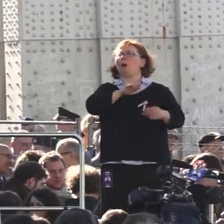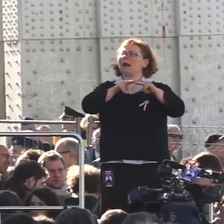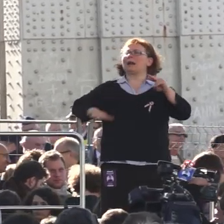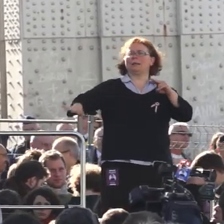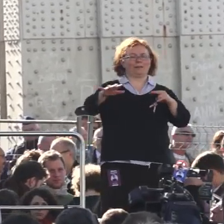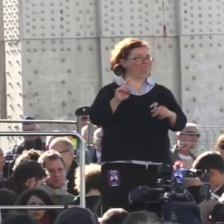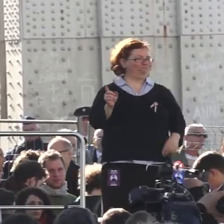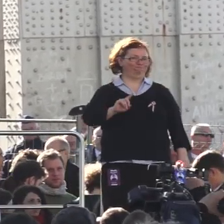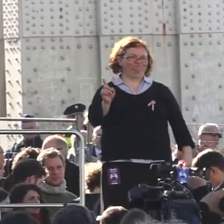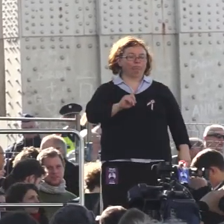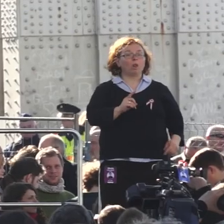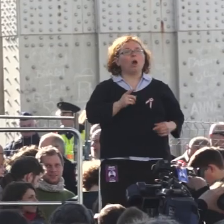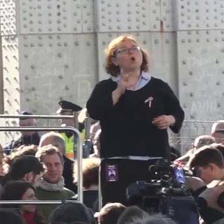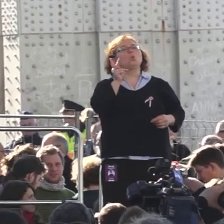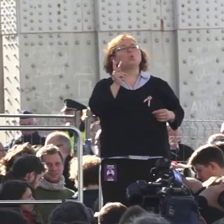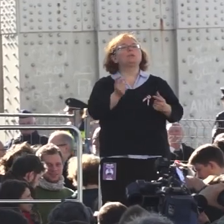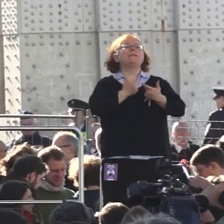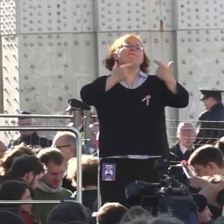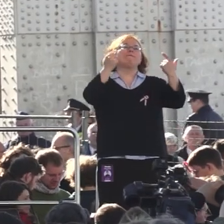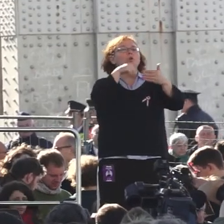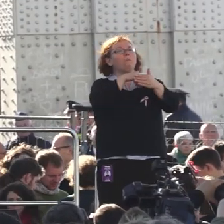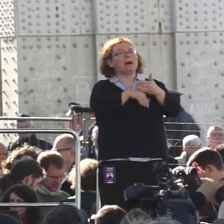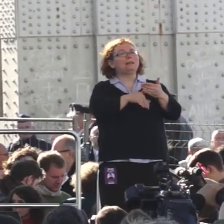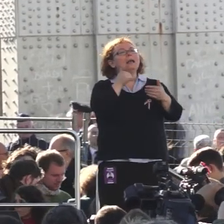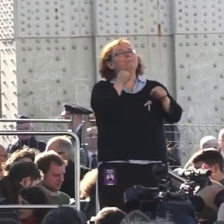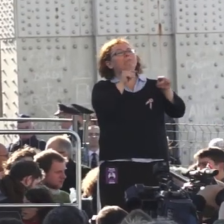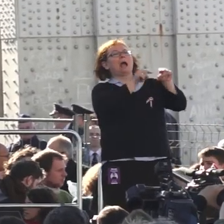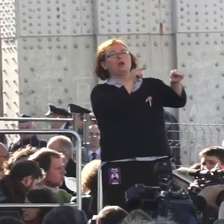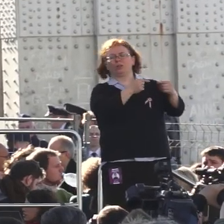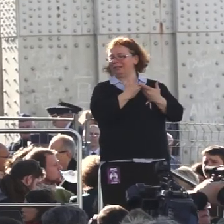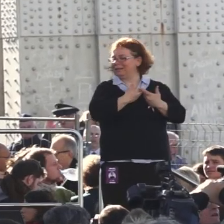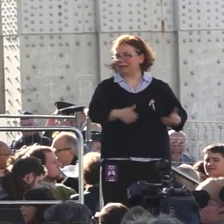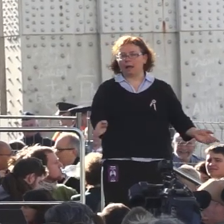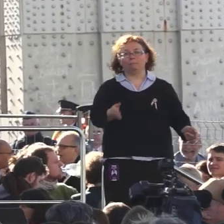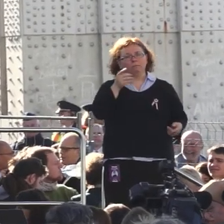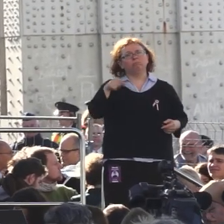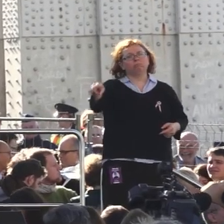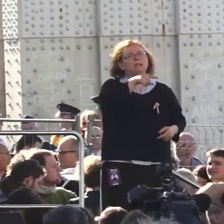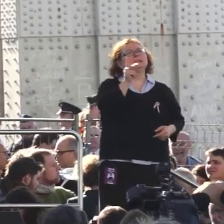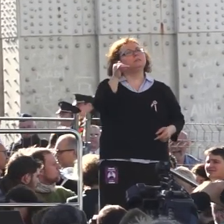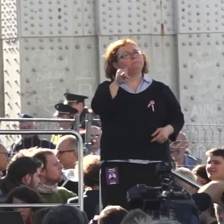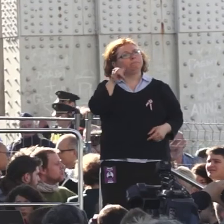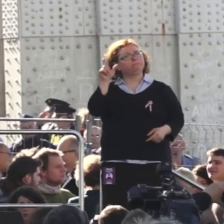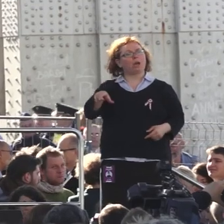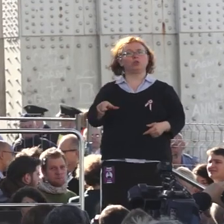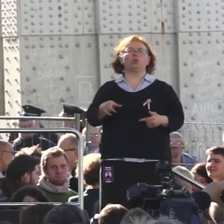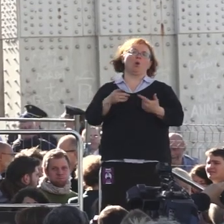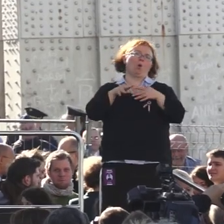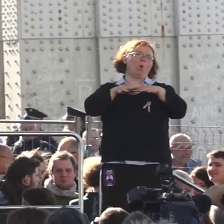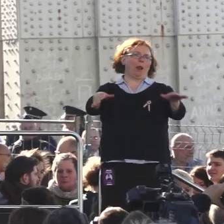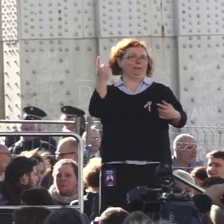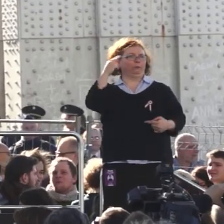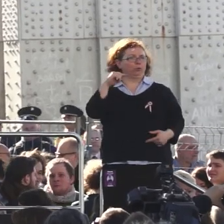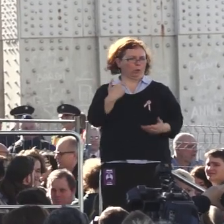rendszer, és a kurucinfó nem a hibásra mutat. Hidd el, a ludas, a kollektív